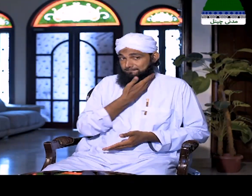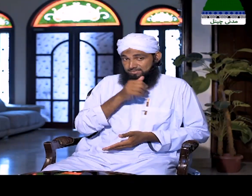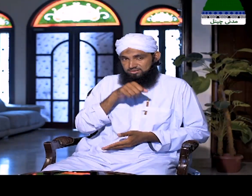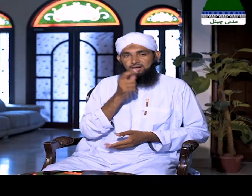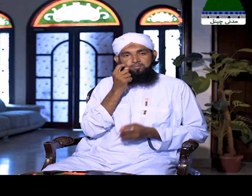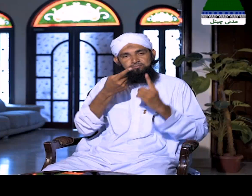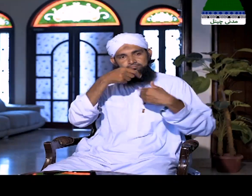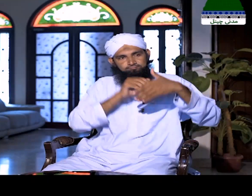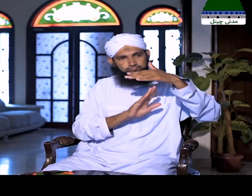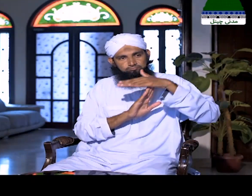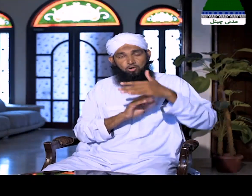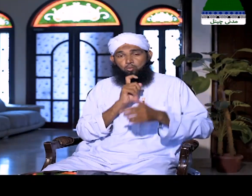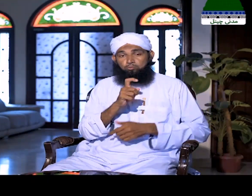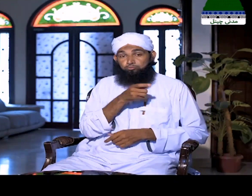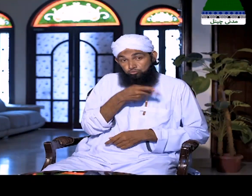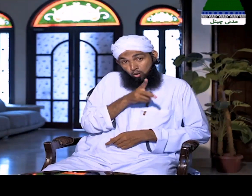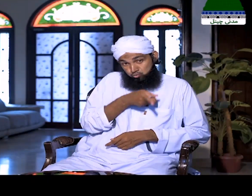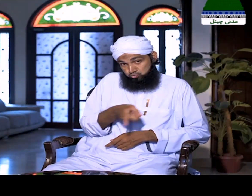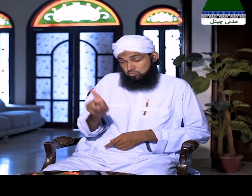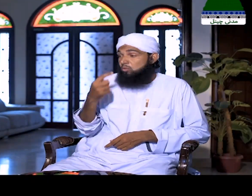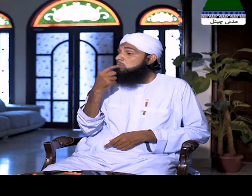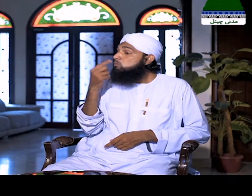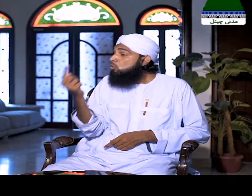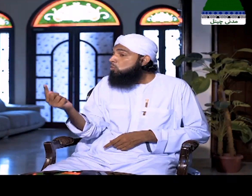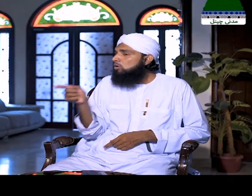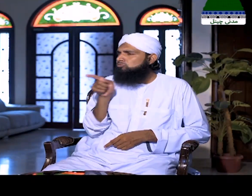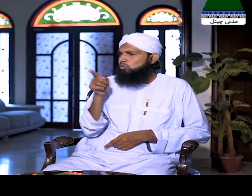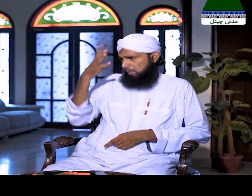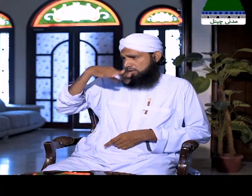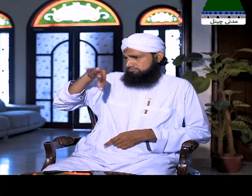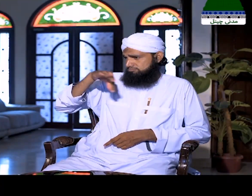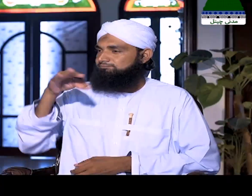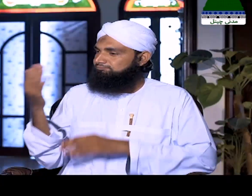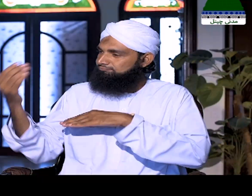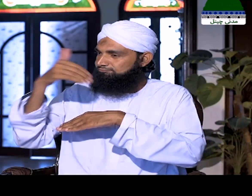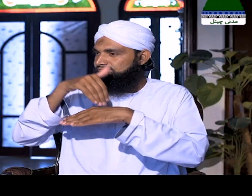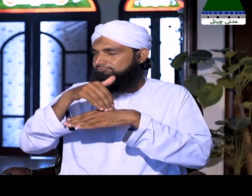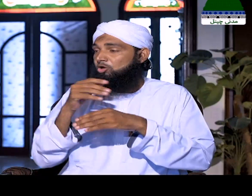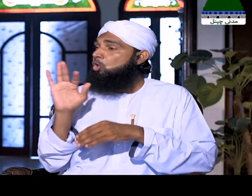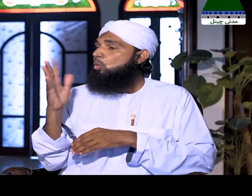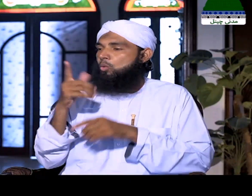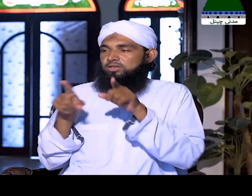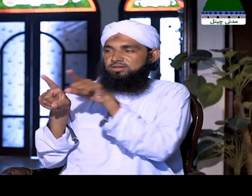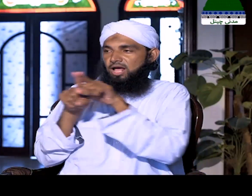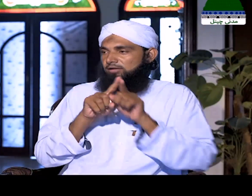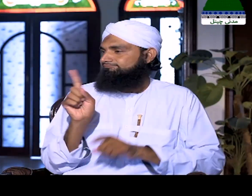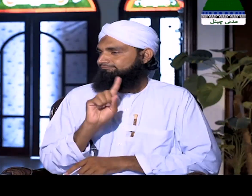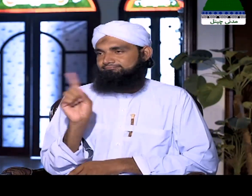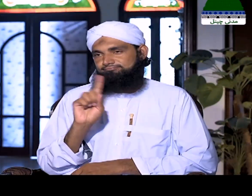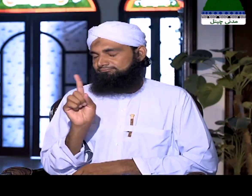فرمایا جاؤ اور اس سے کہو کہ صرف تم اکیلے اندر آ جاؤ اور کسی کو ساتھ نہ لانا۔ بچے نے